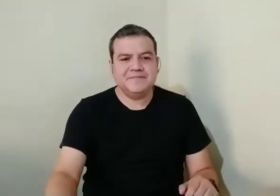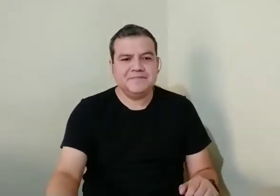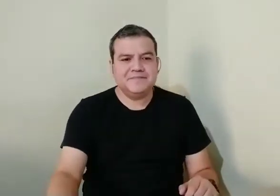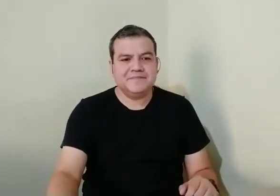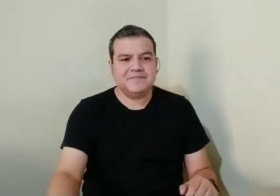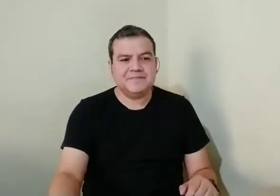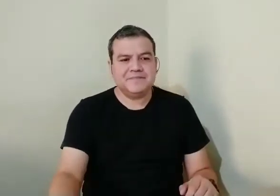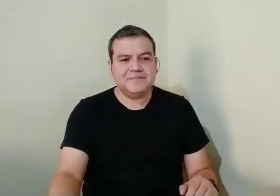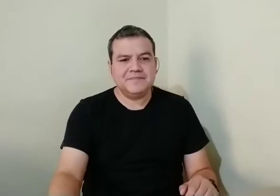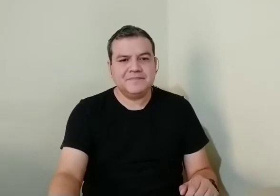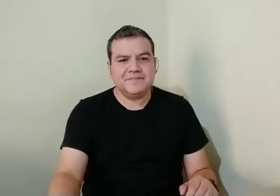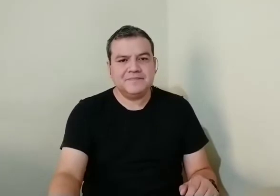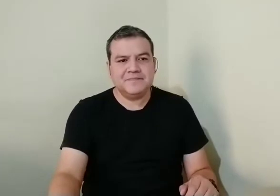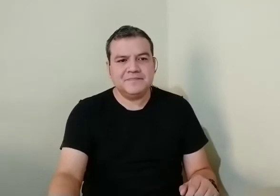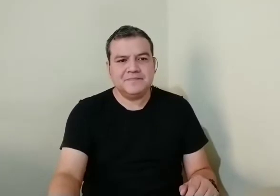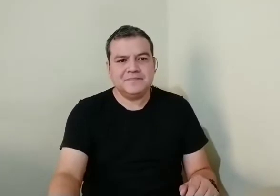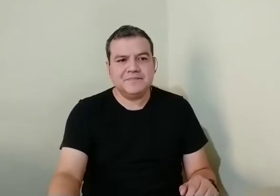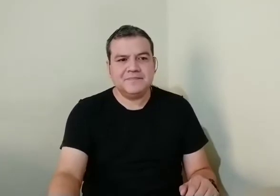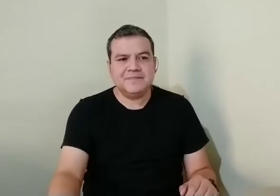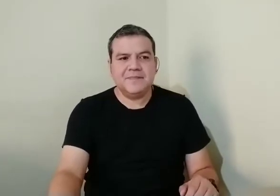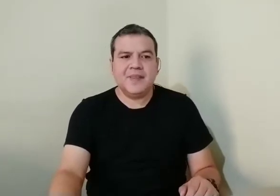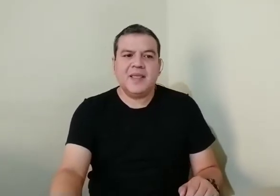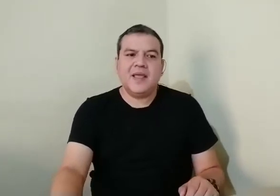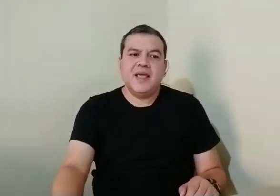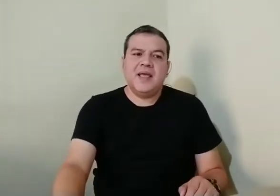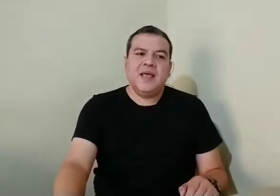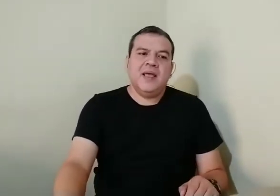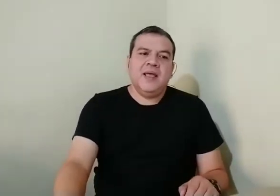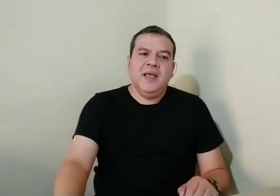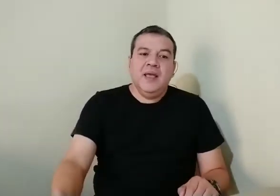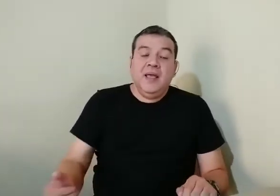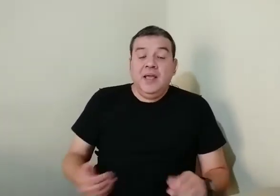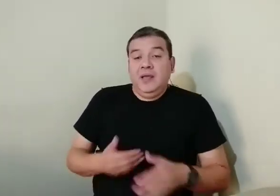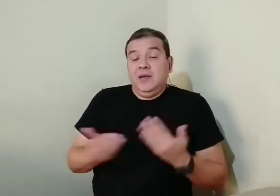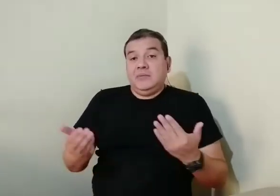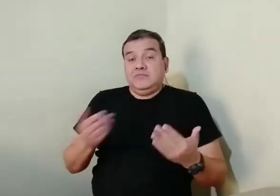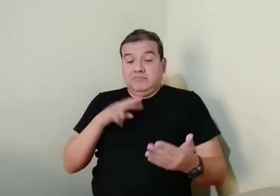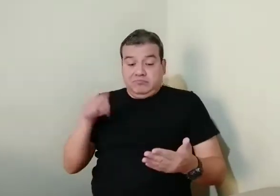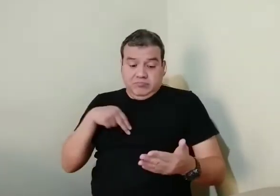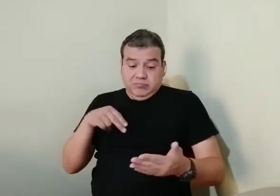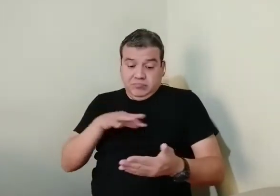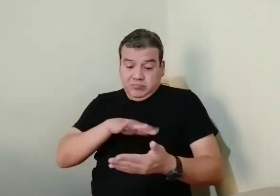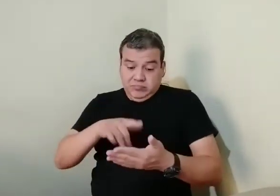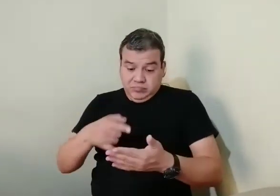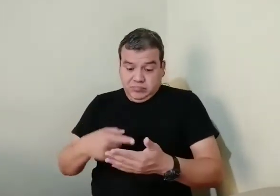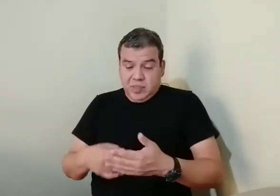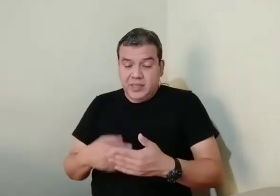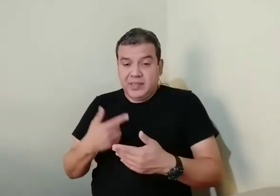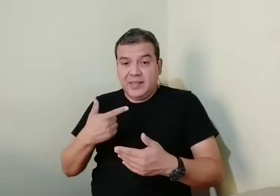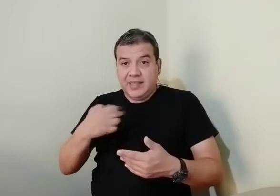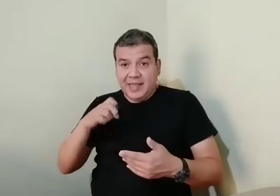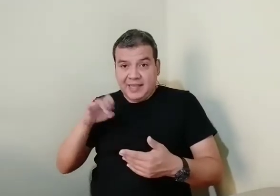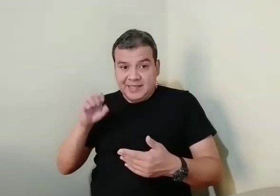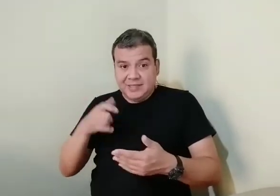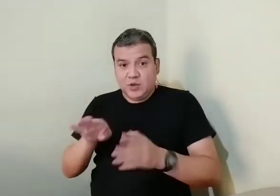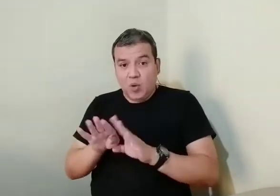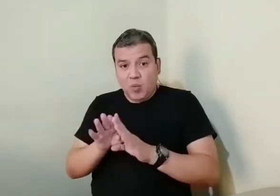primeros días de la historia humana, aunque insistimos, la educación se impartía en el